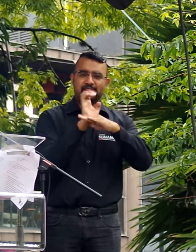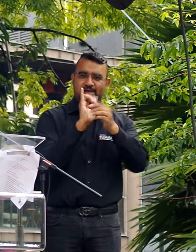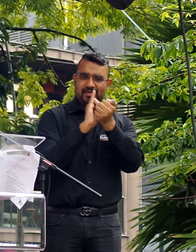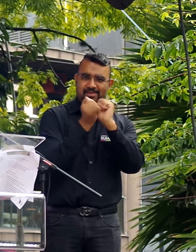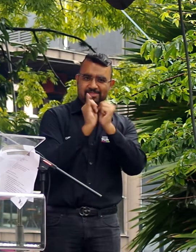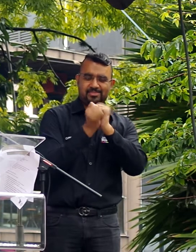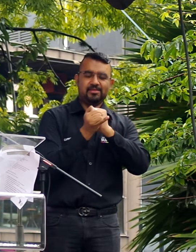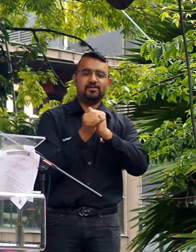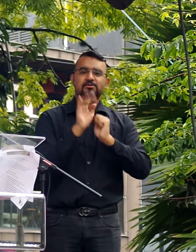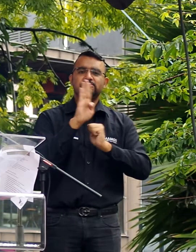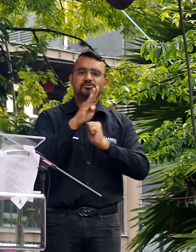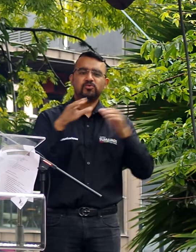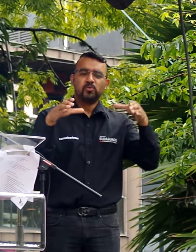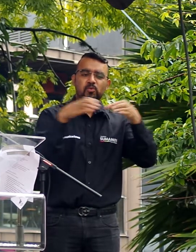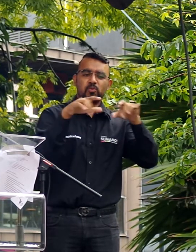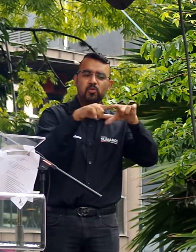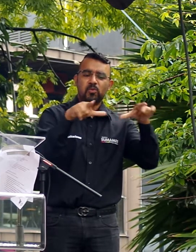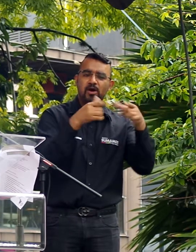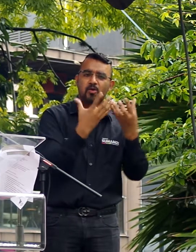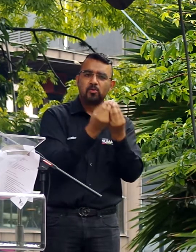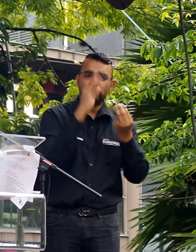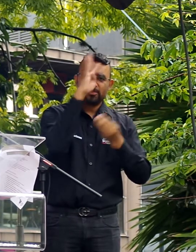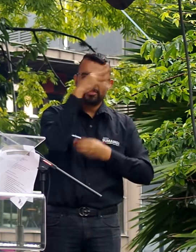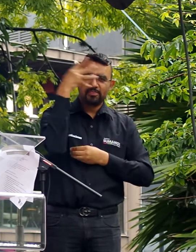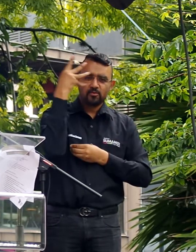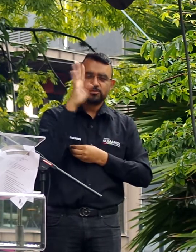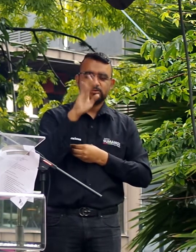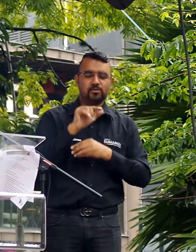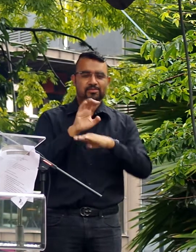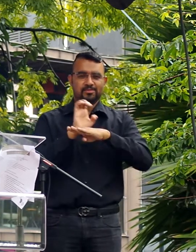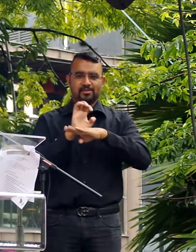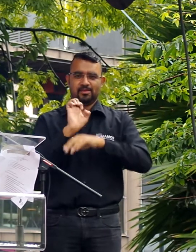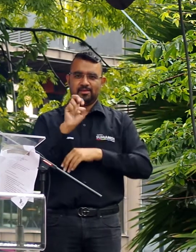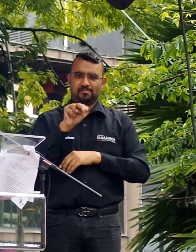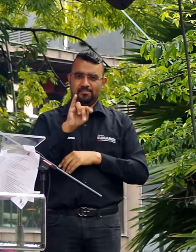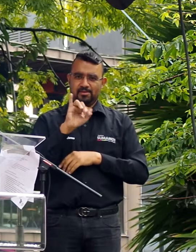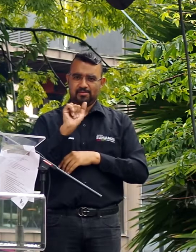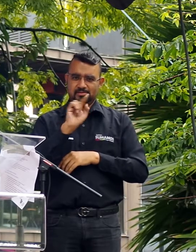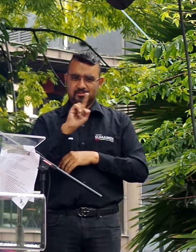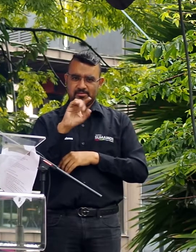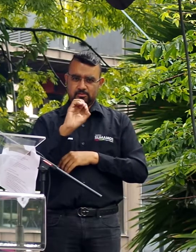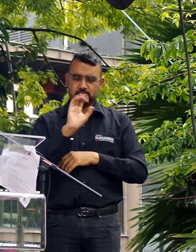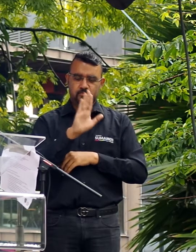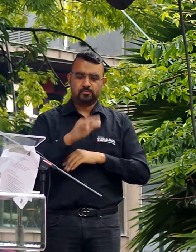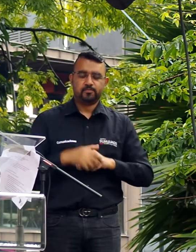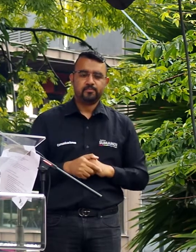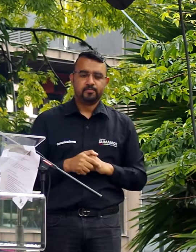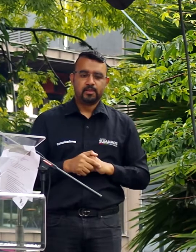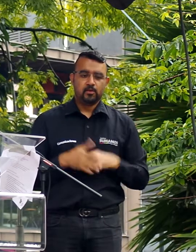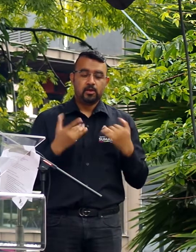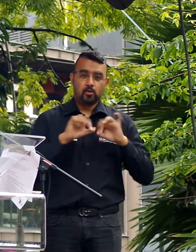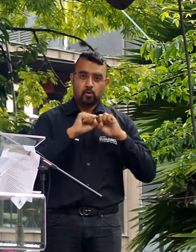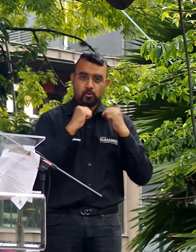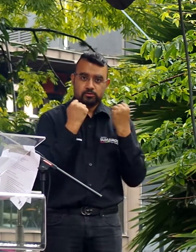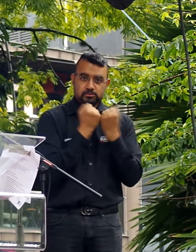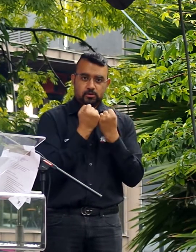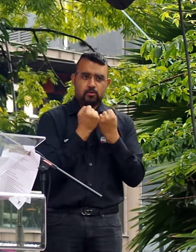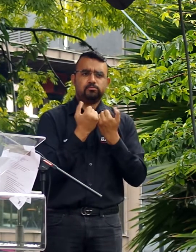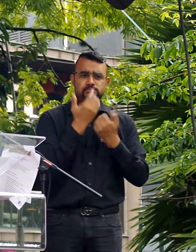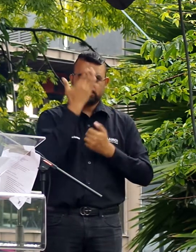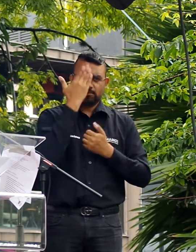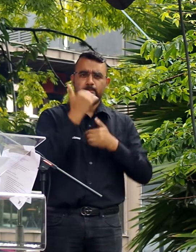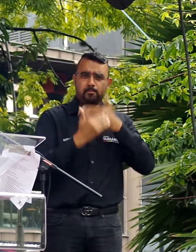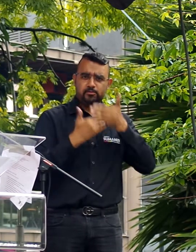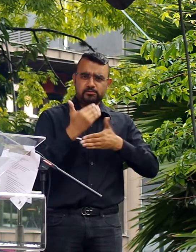Superior Tecnológica de Artes Débora Arango y Enviacero. Desde la Corporación Consejo de Envigado se han venido